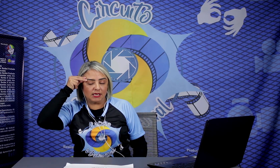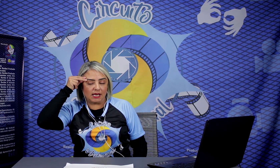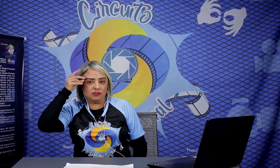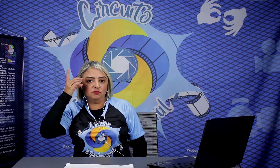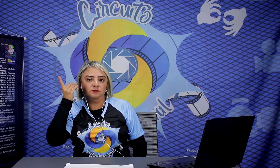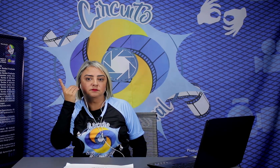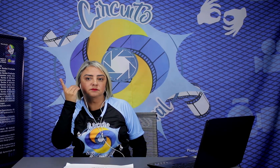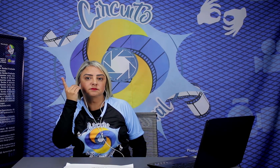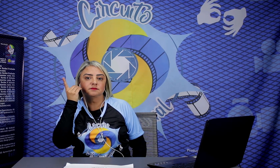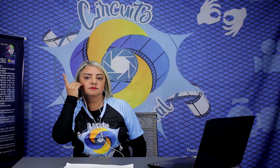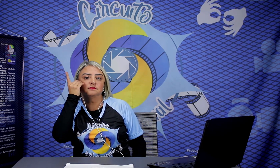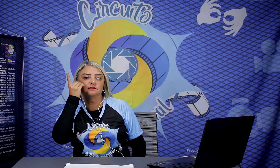Deputado,